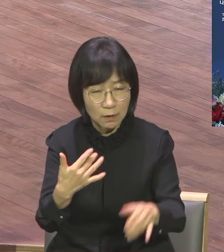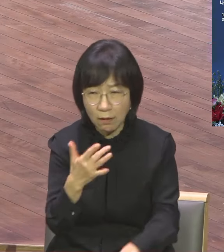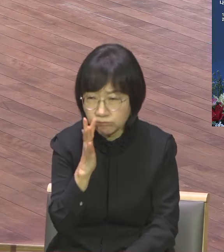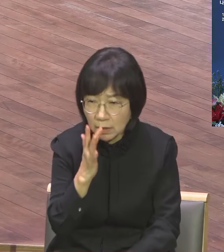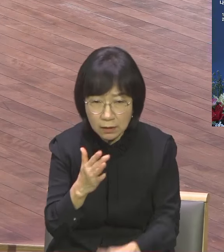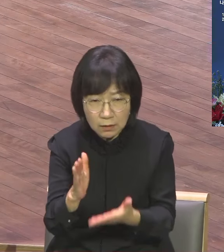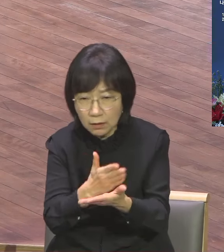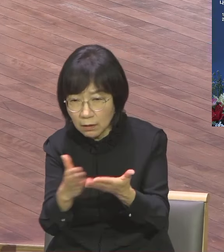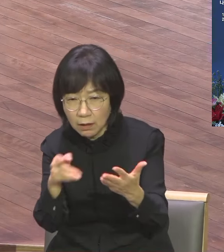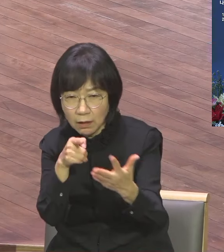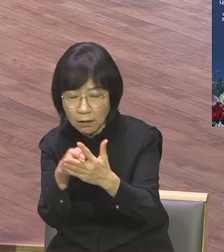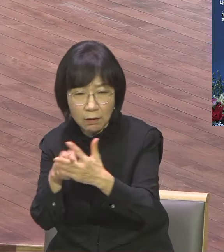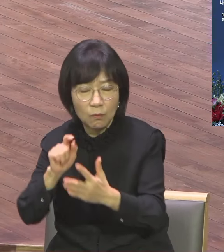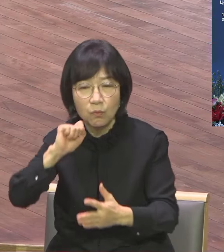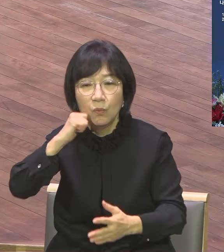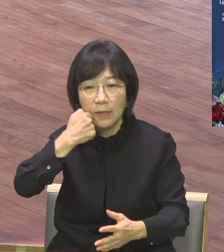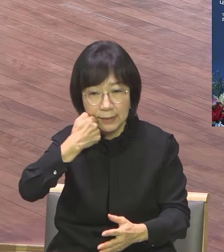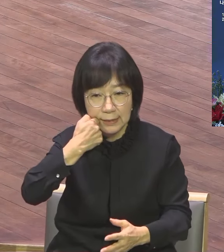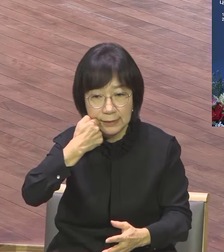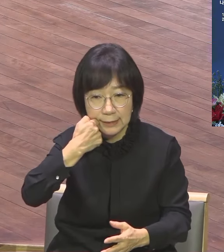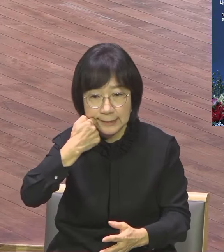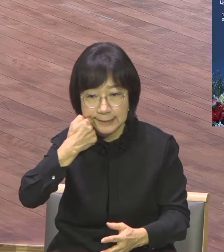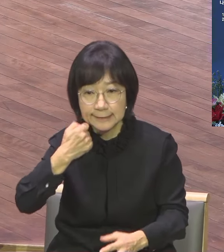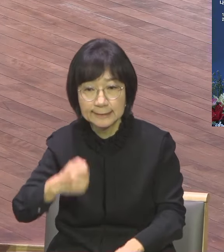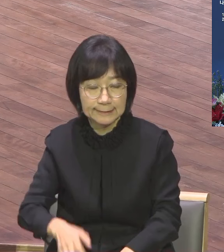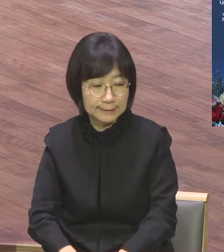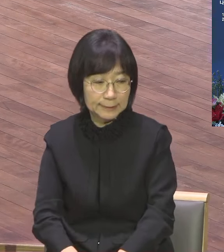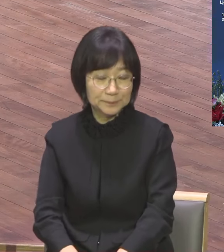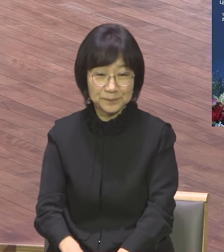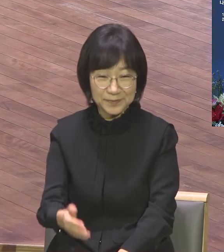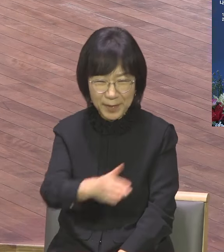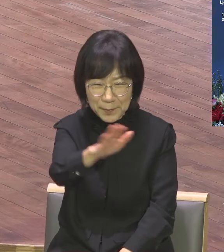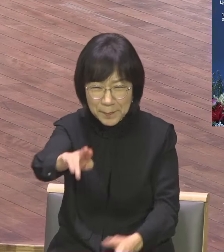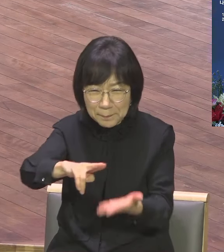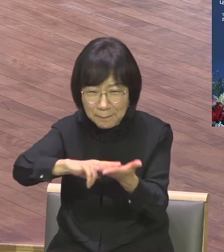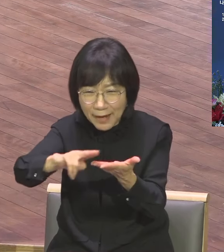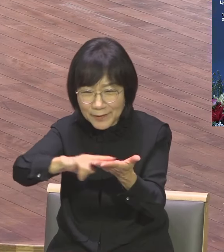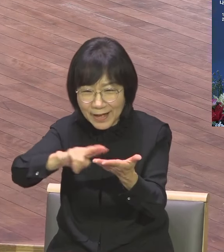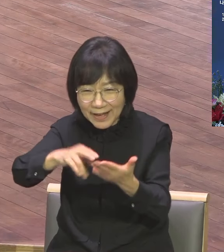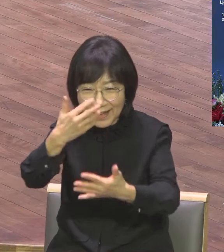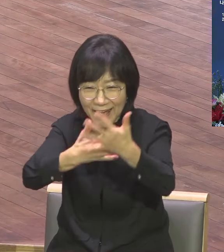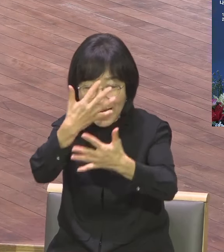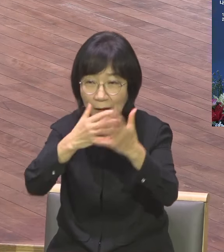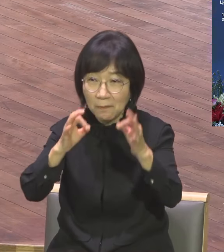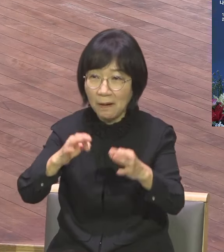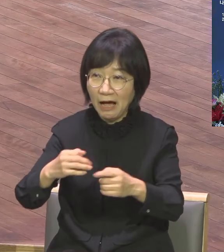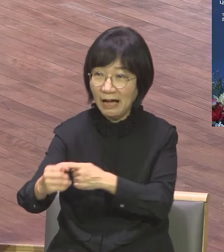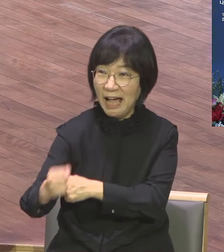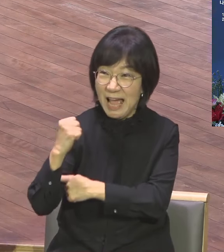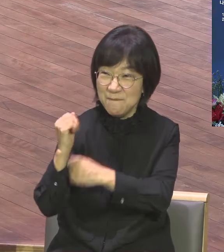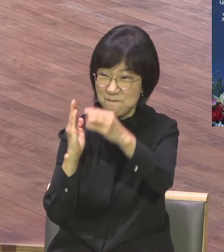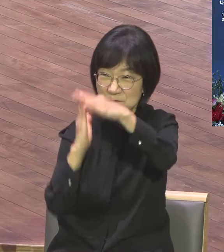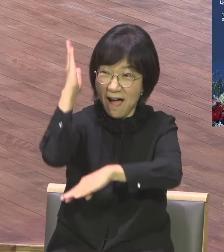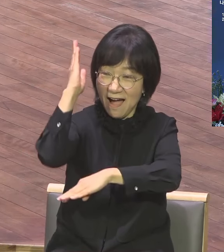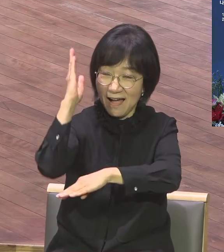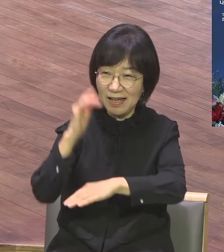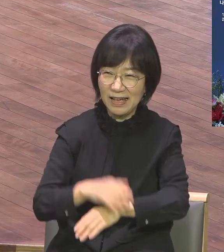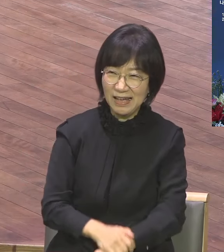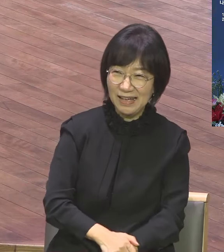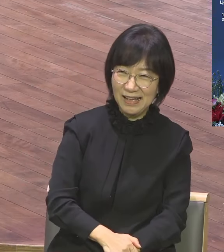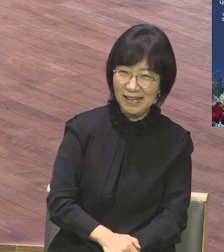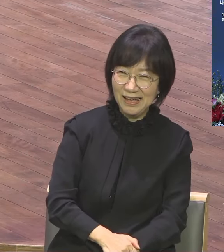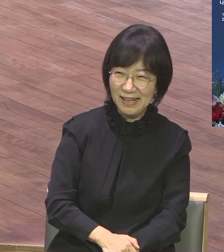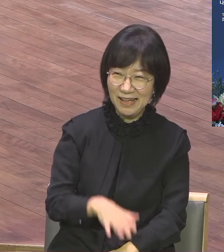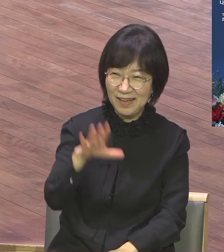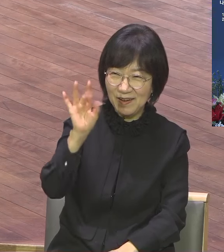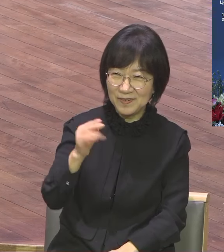초월해버리는 그런 여러 만화에 나오는 공상영화에 나오는 그런 인물이 그런 것들이 이 AI에서 나오기 때문에